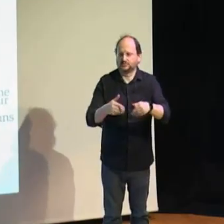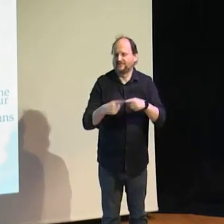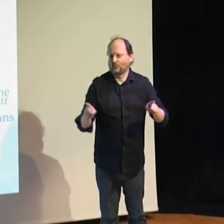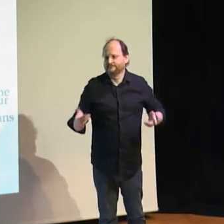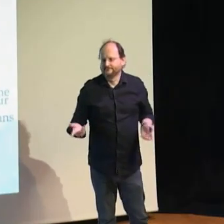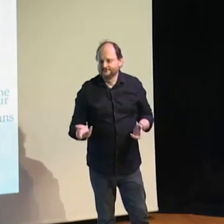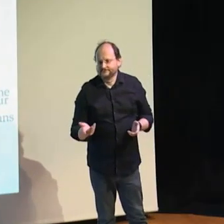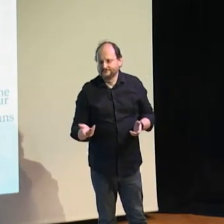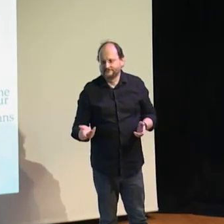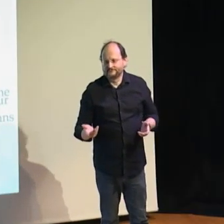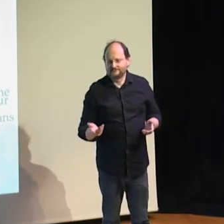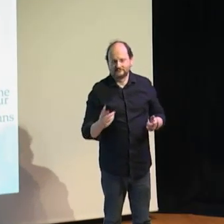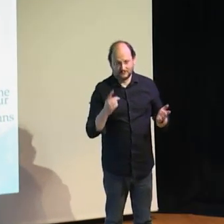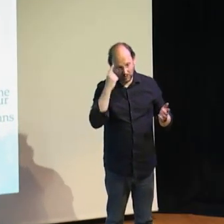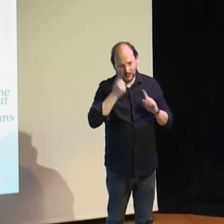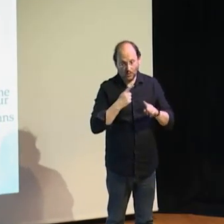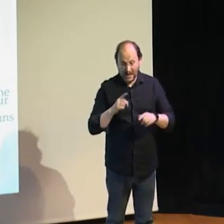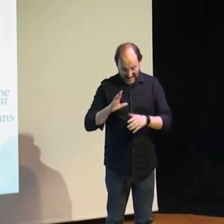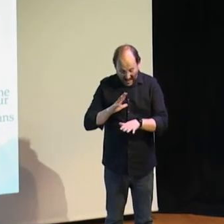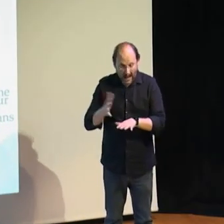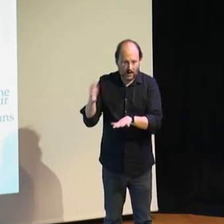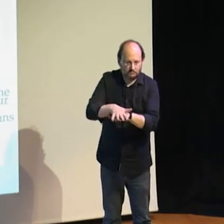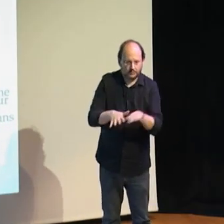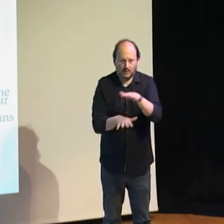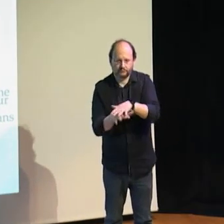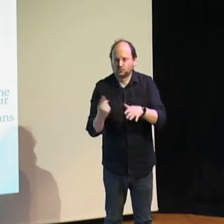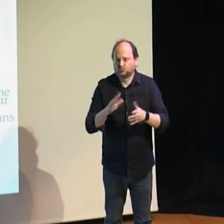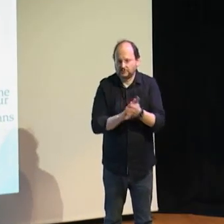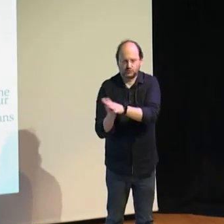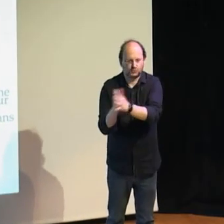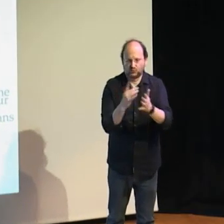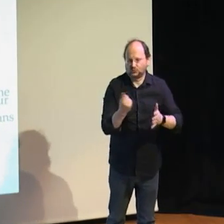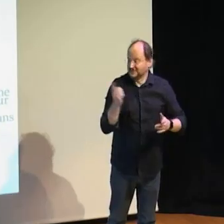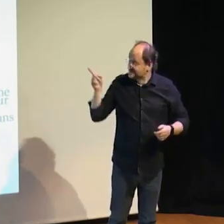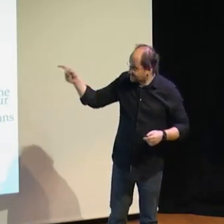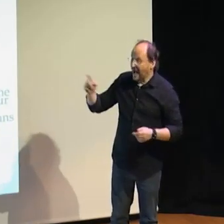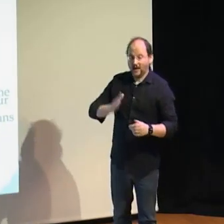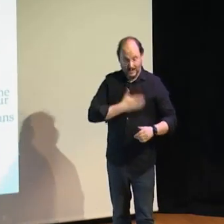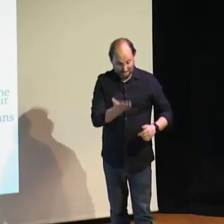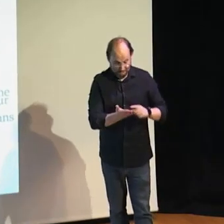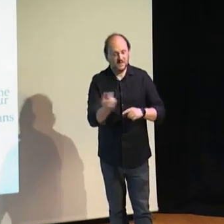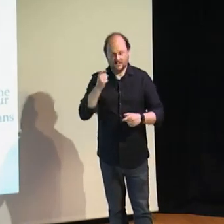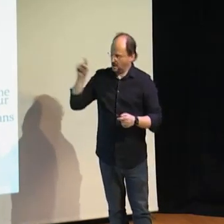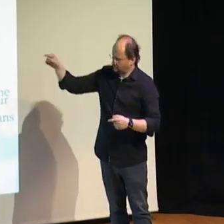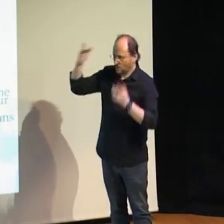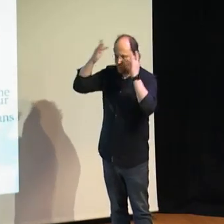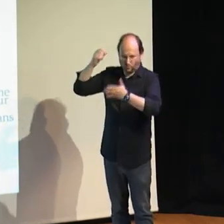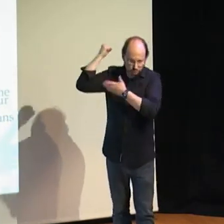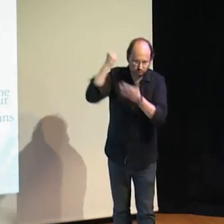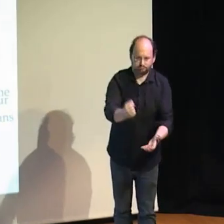les ai repérées dans l'histoire parisienne, mais on suppose que en province, il y a eu ce même genre de choses. En tout cas,